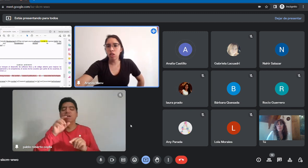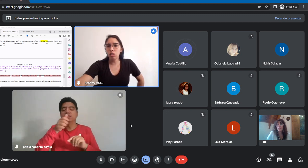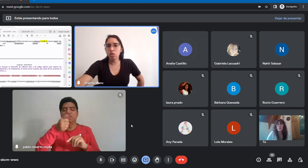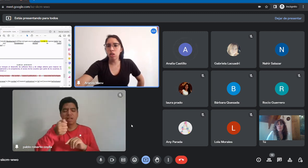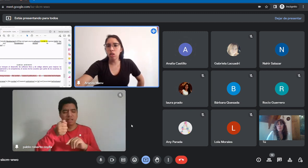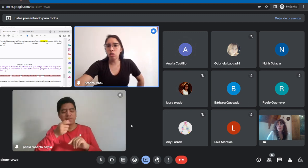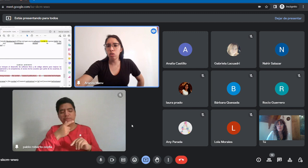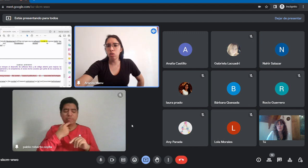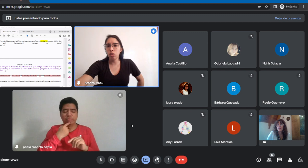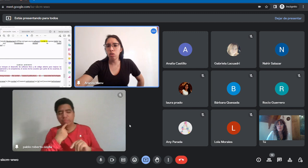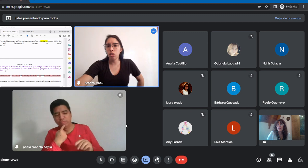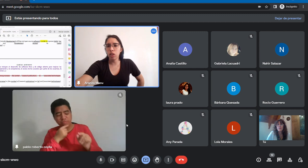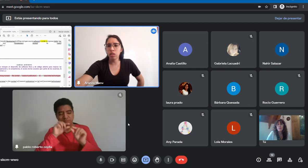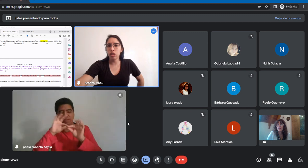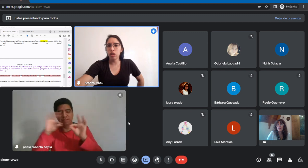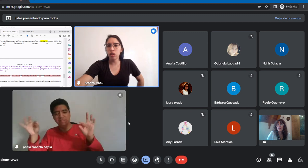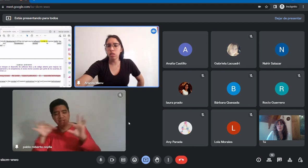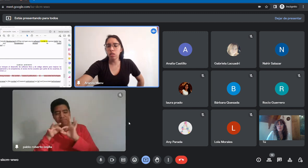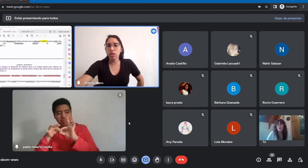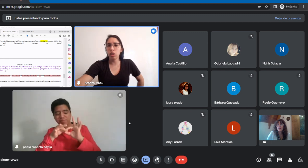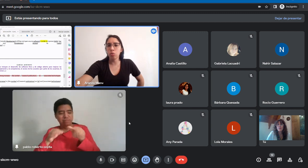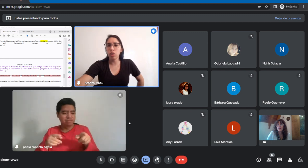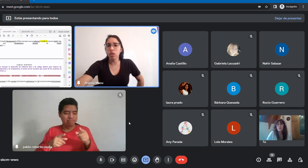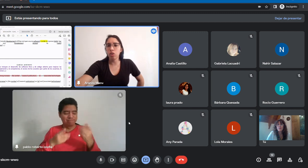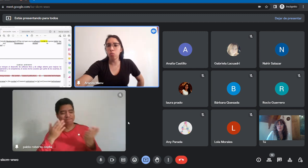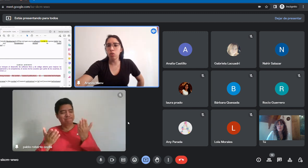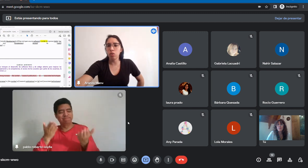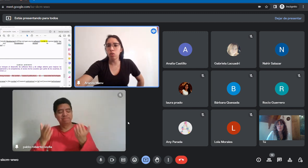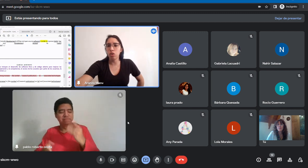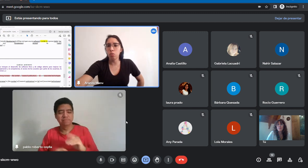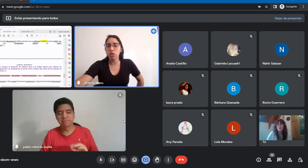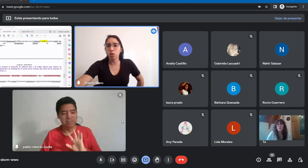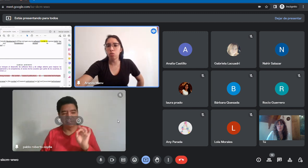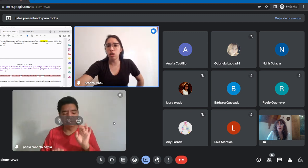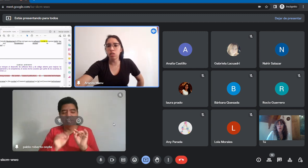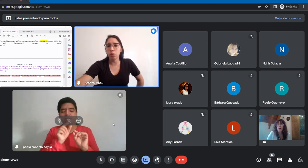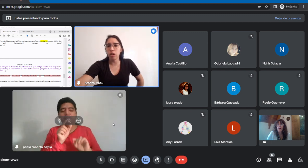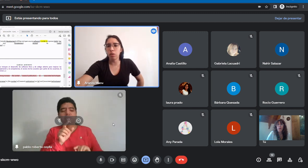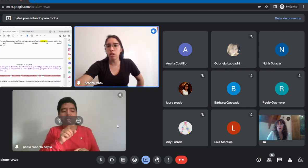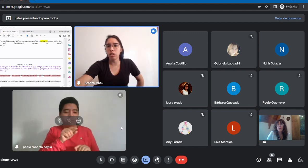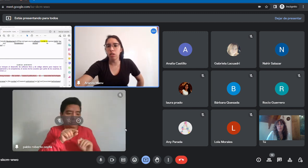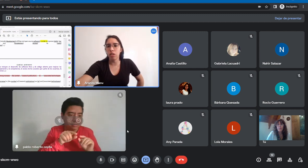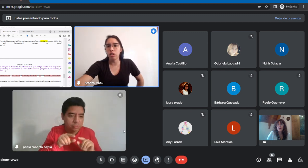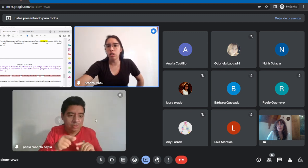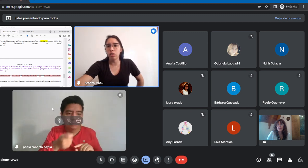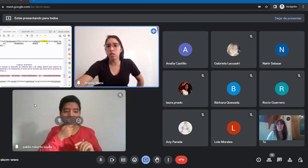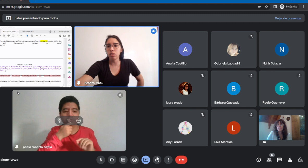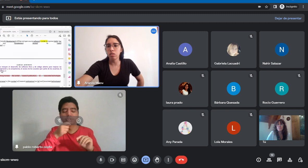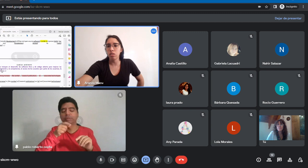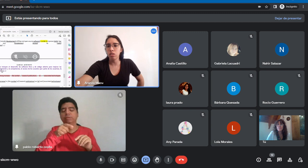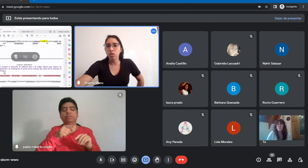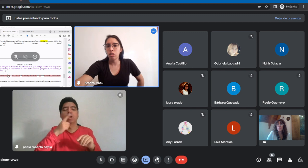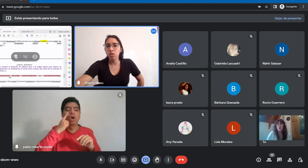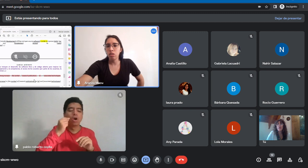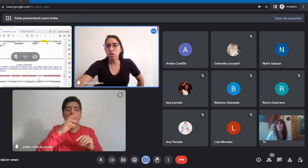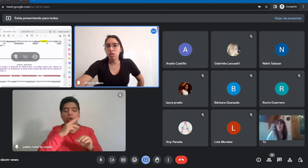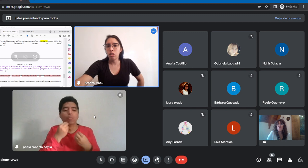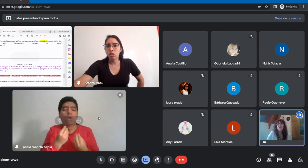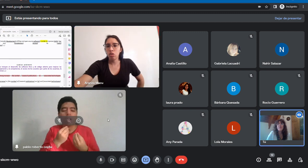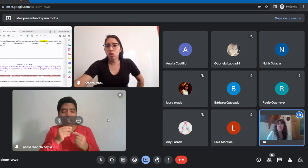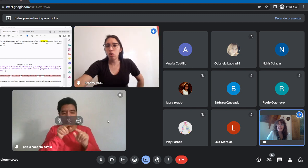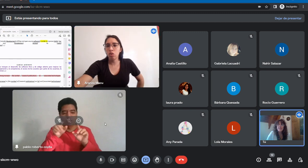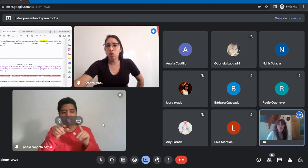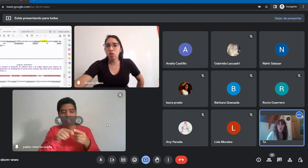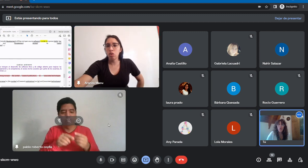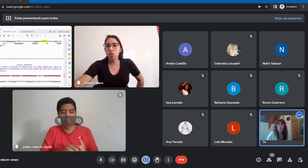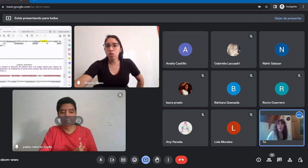es esto. Esta tiene la duda de cómo traducir esa palabra, el there is. There